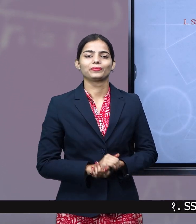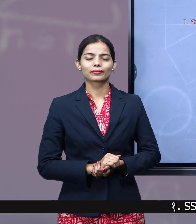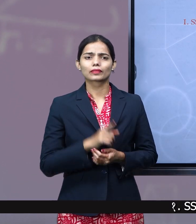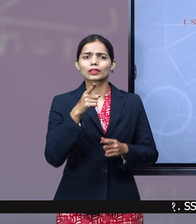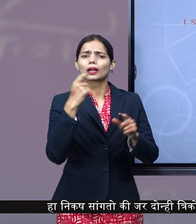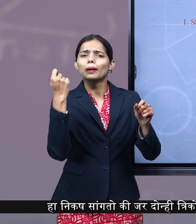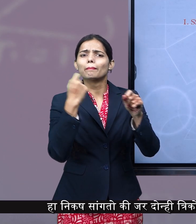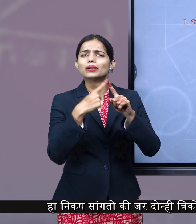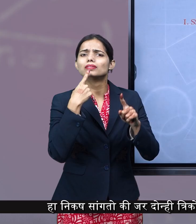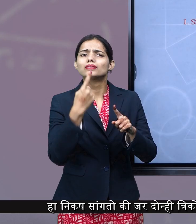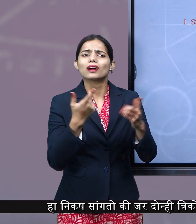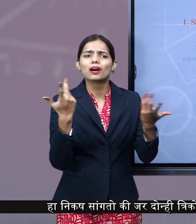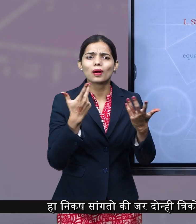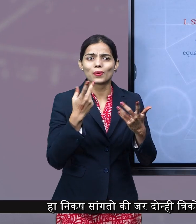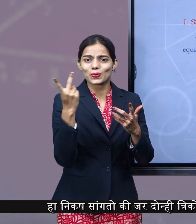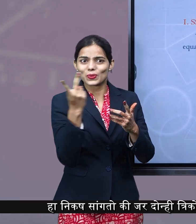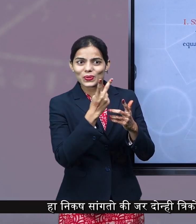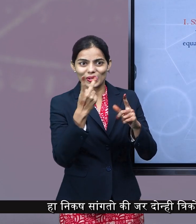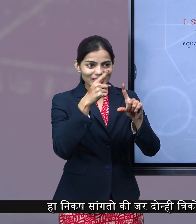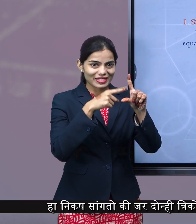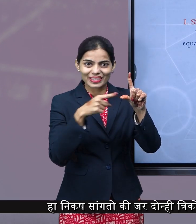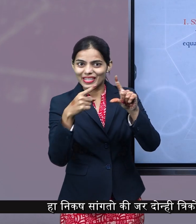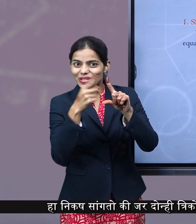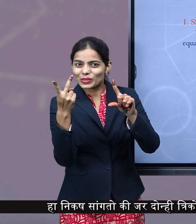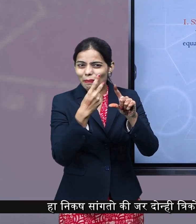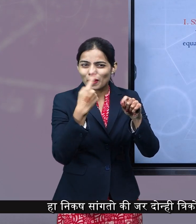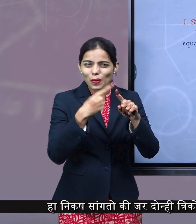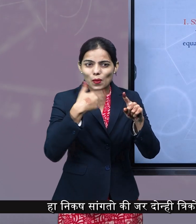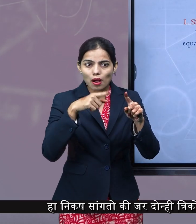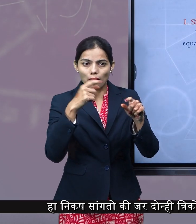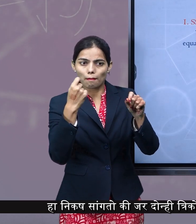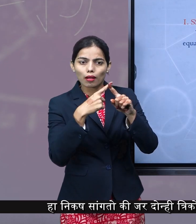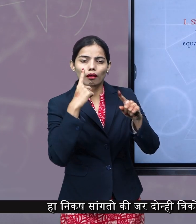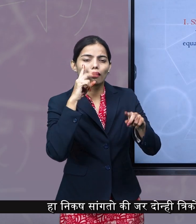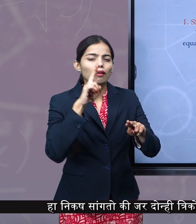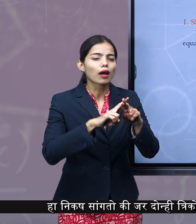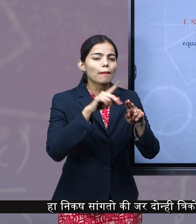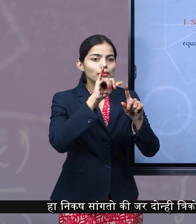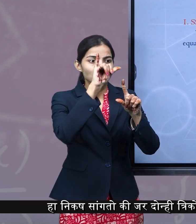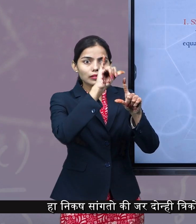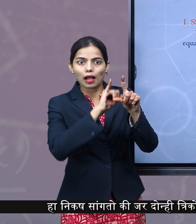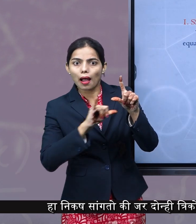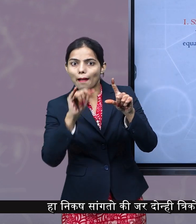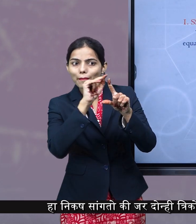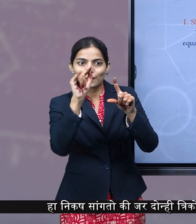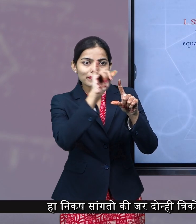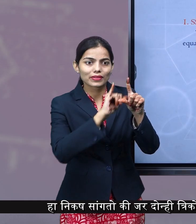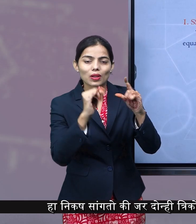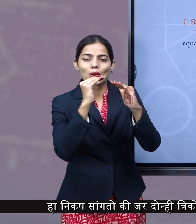बाजू. हा निकष सांगतो की जर दोन्ही त्रिकोणाच्या संगत बाजू समान असतील तर ते